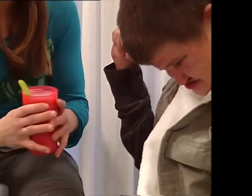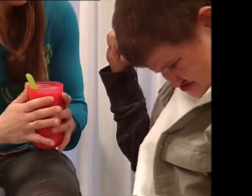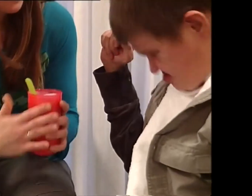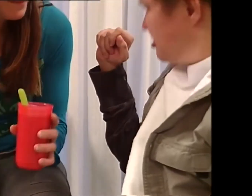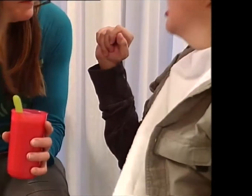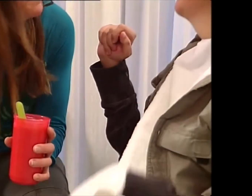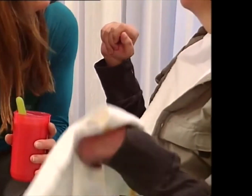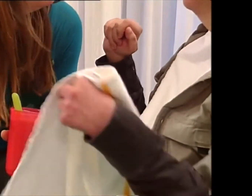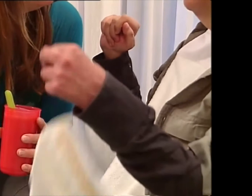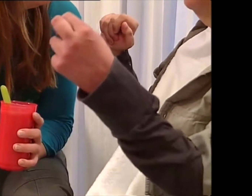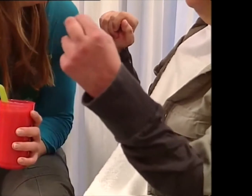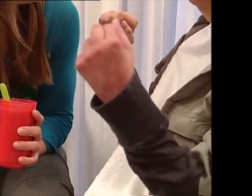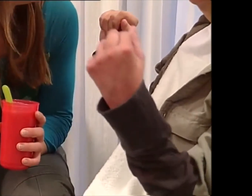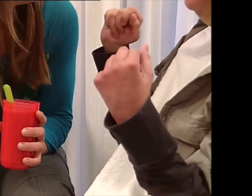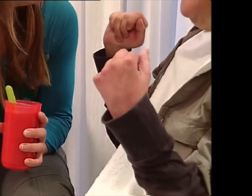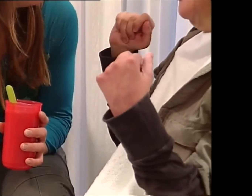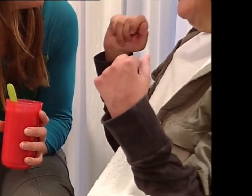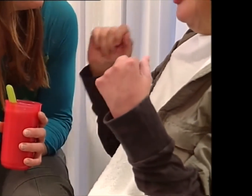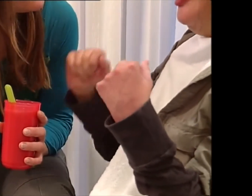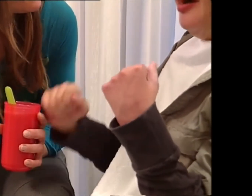te spreken, waardoor hij interesse krijgt voor zijn omgeving.